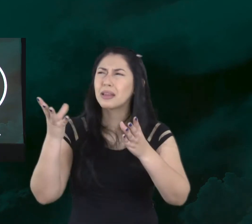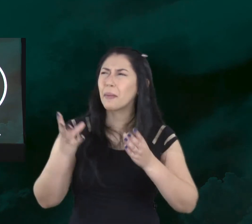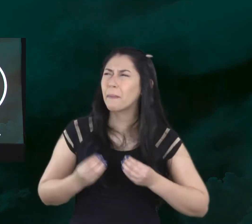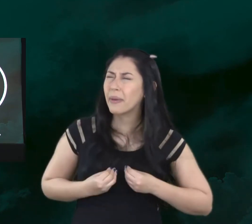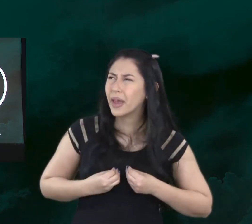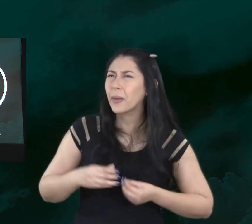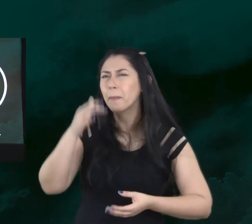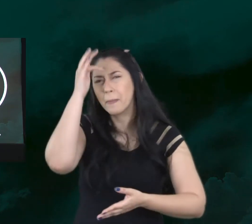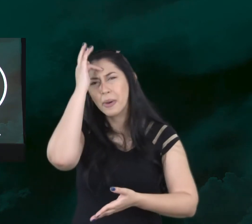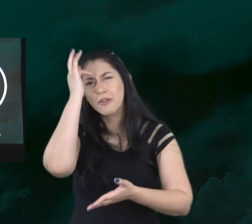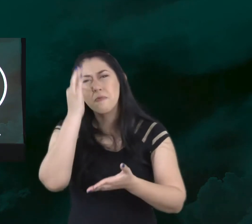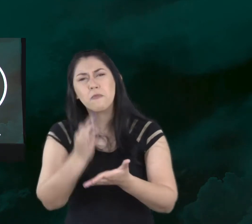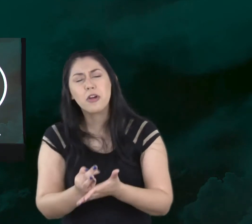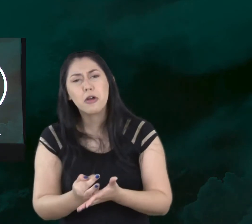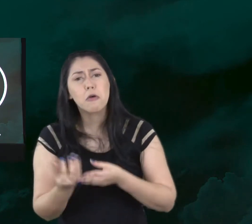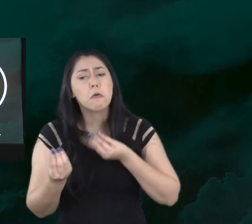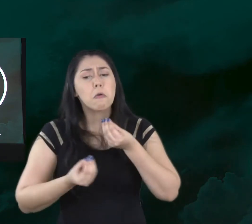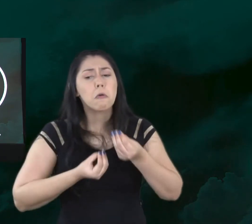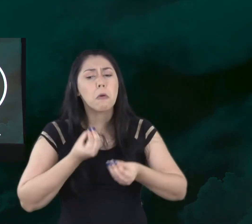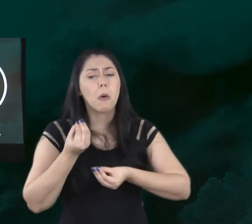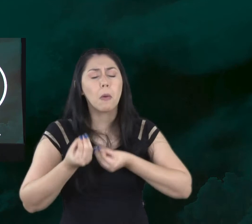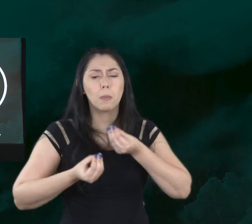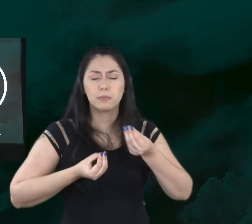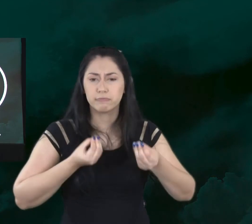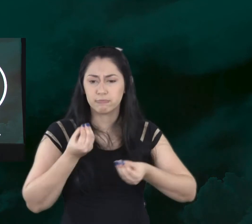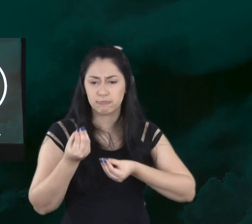receber Cristo, né,